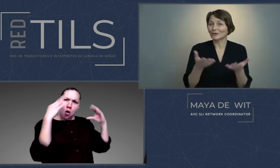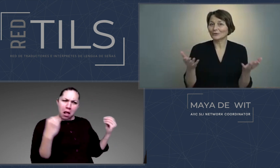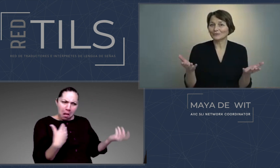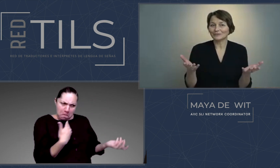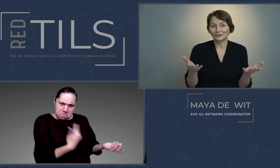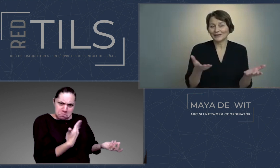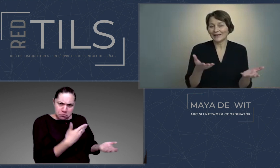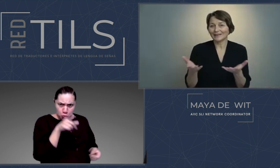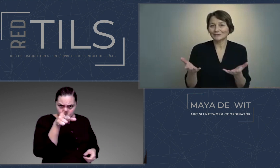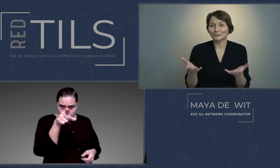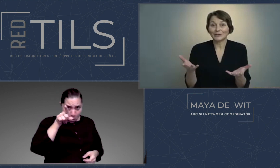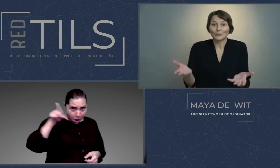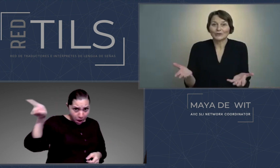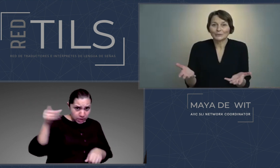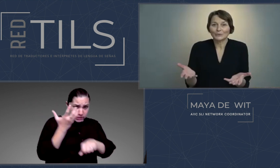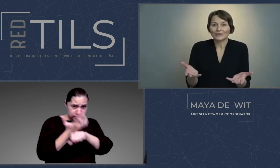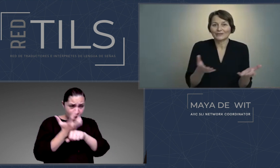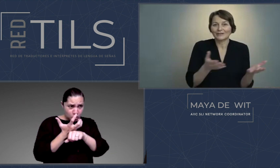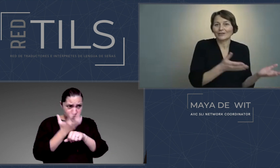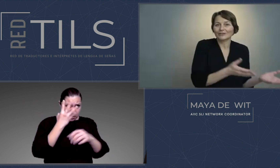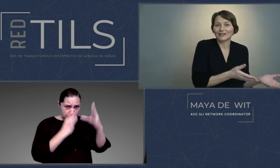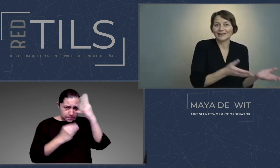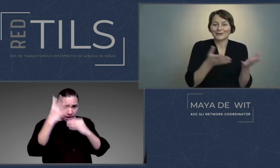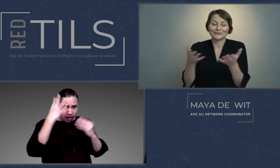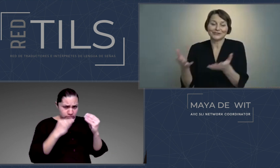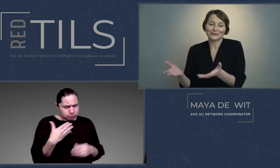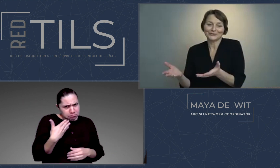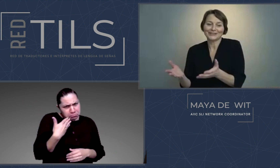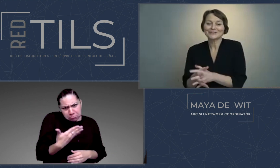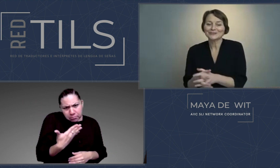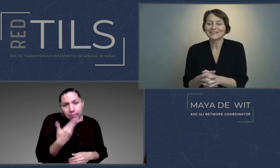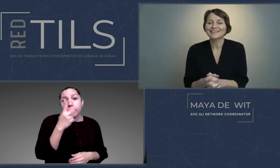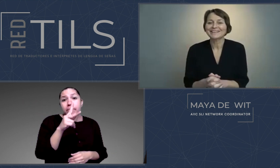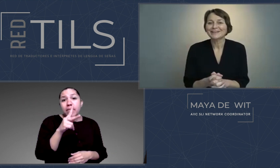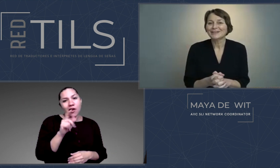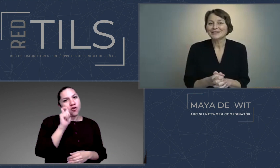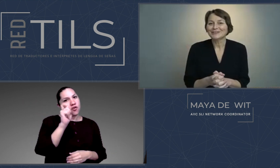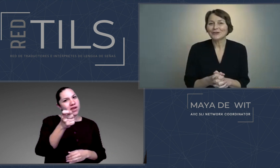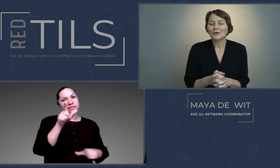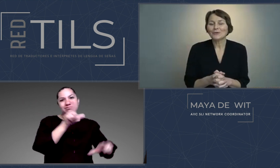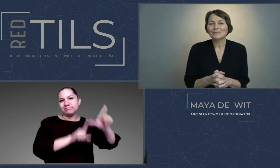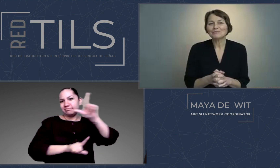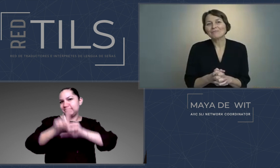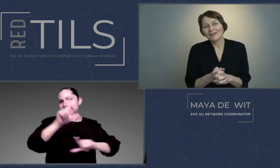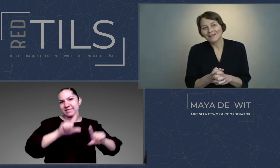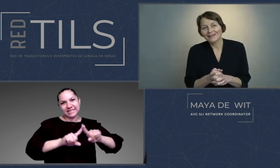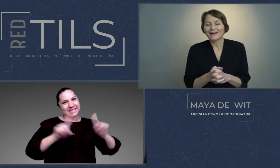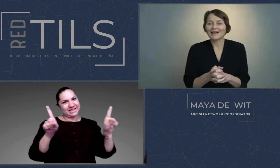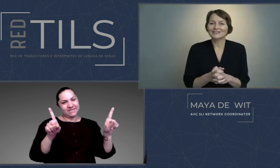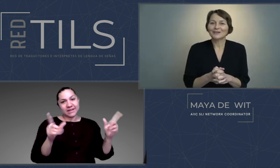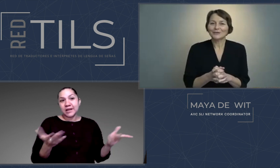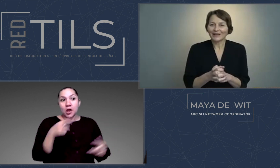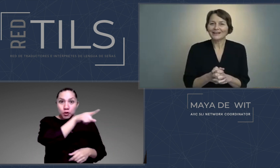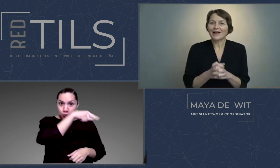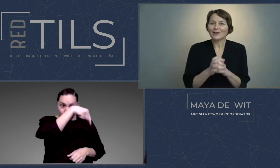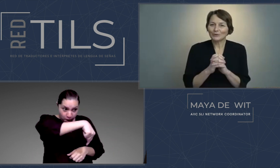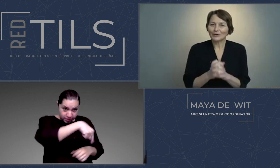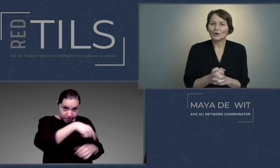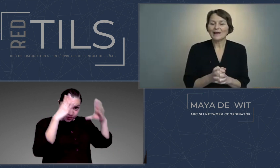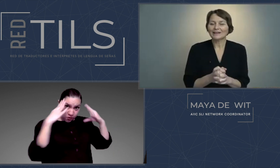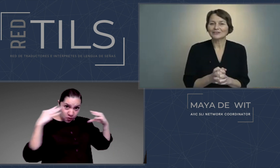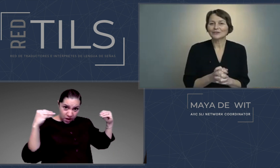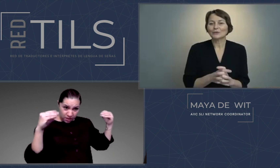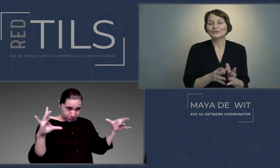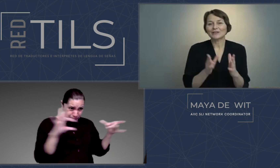qué? Esa es otra lengua de señas y entonces, pues no puedes trabajar con ASL en Holanda, ¿verdad?